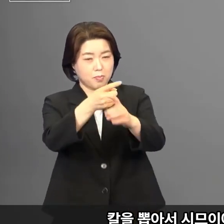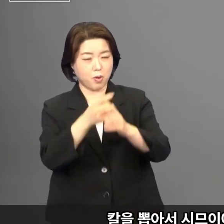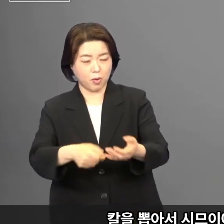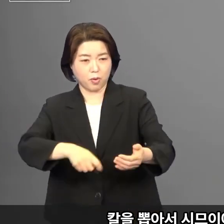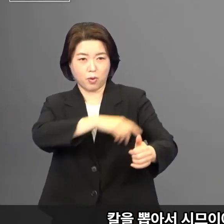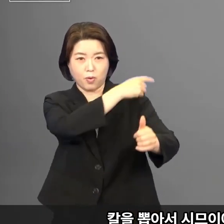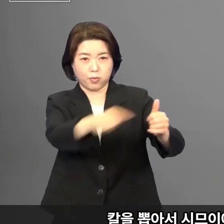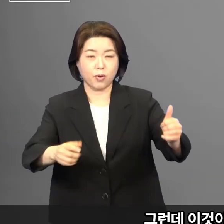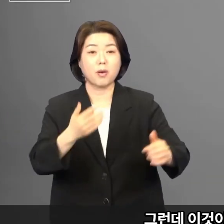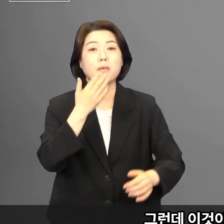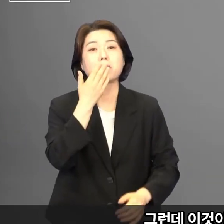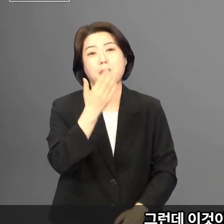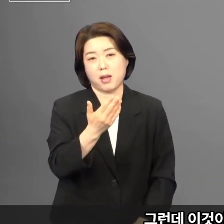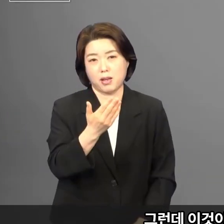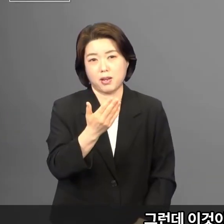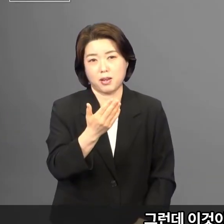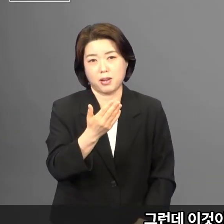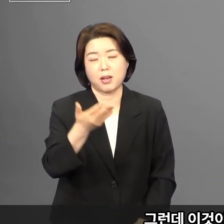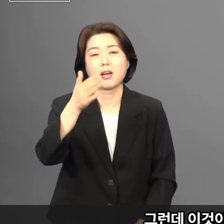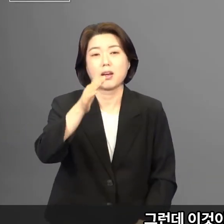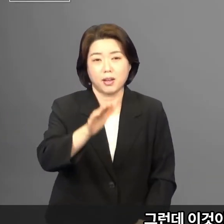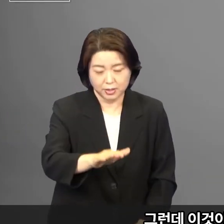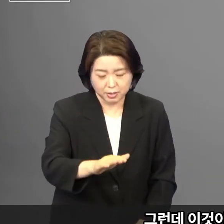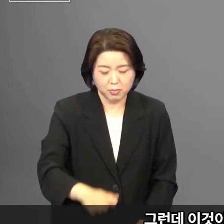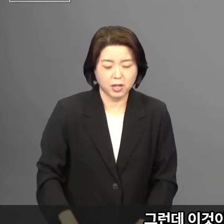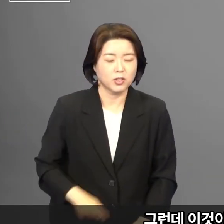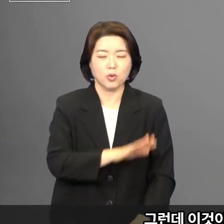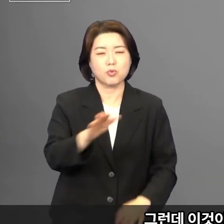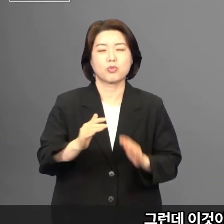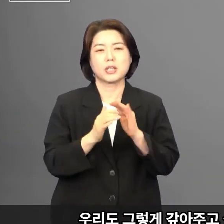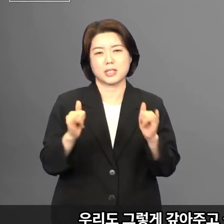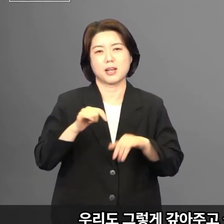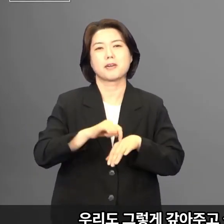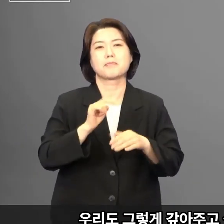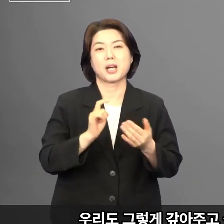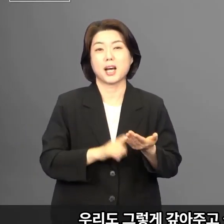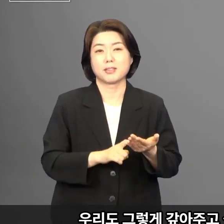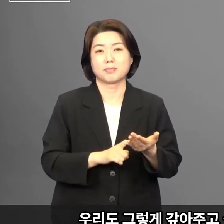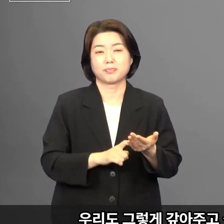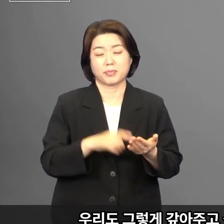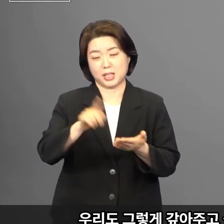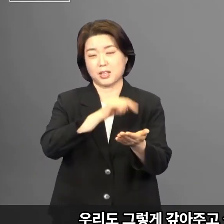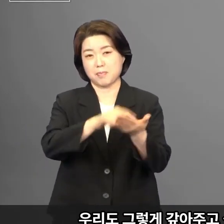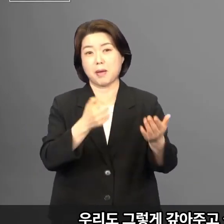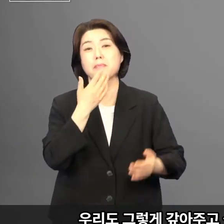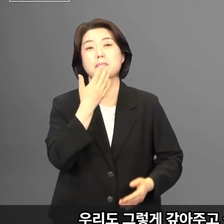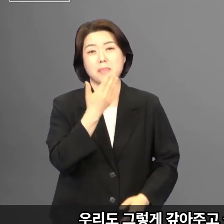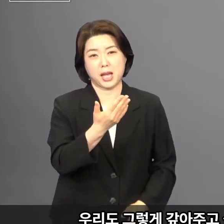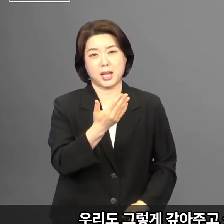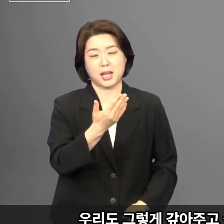하잖아요. 자, 그런데 이것이 우리의 마음이지만, 우리도 그렇게 갚아주고 싶지만